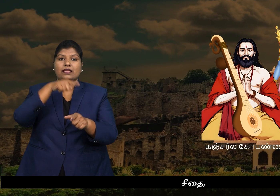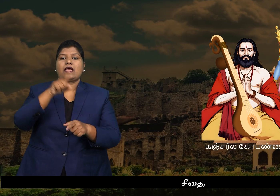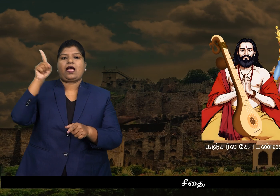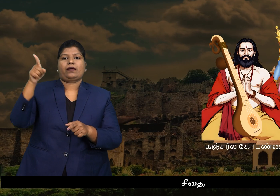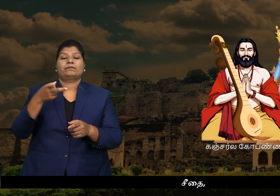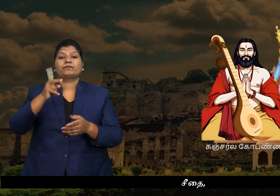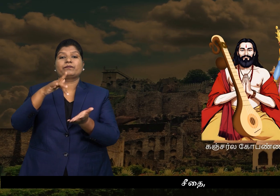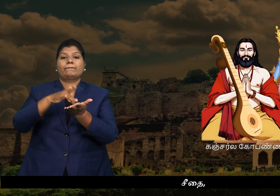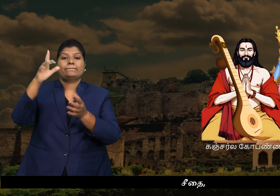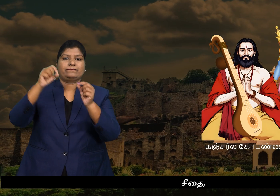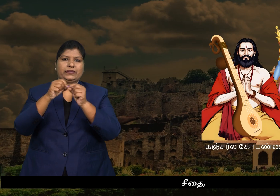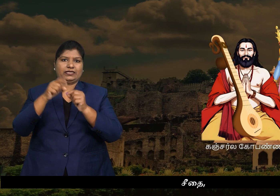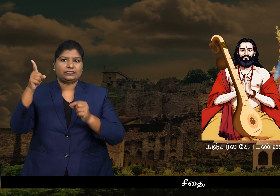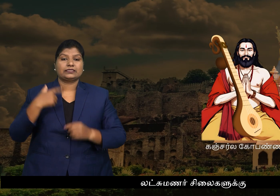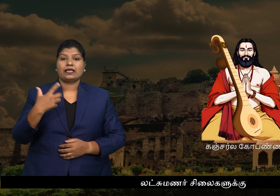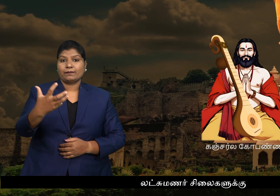சீதை,